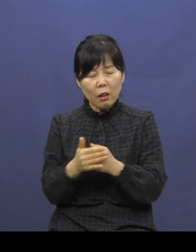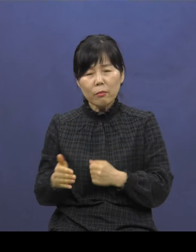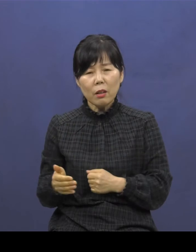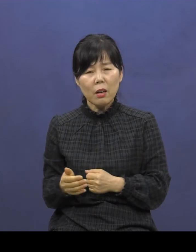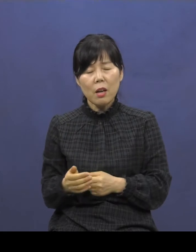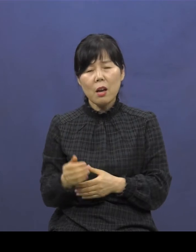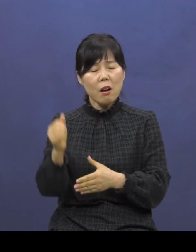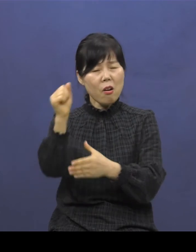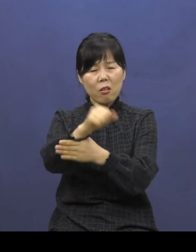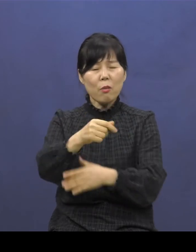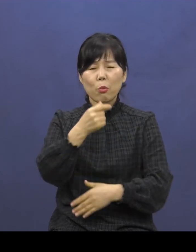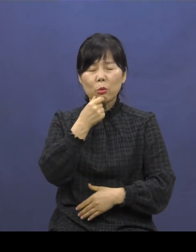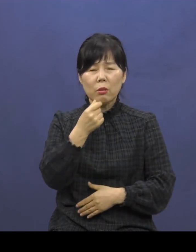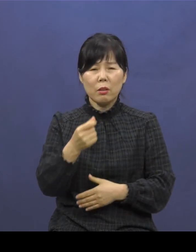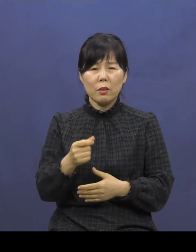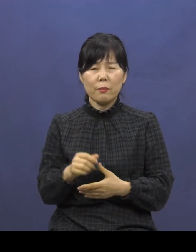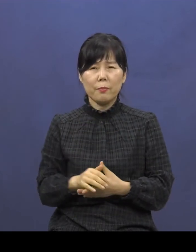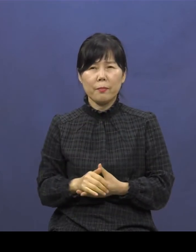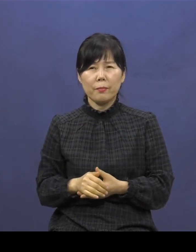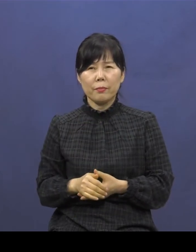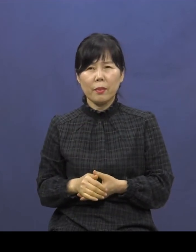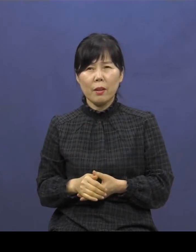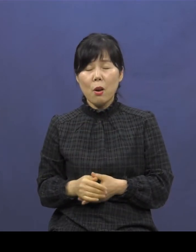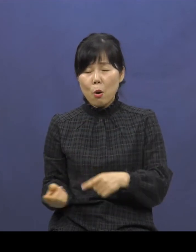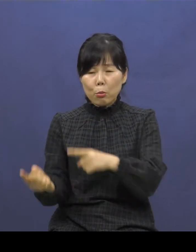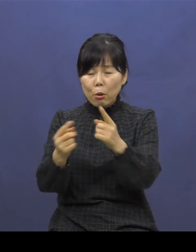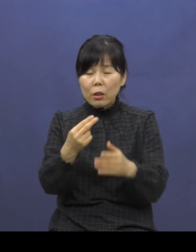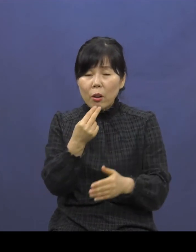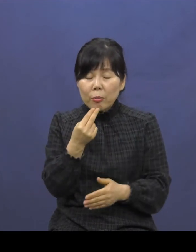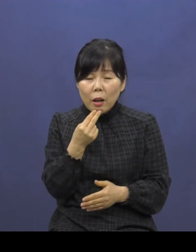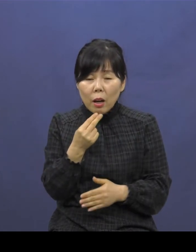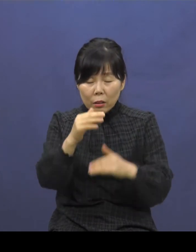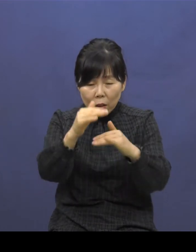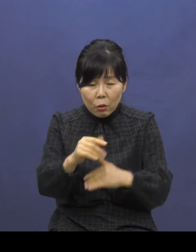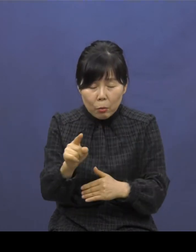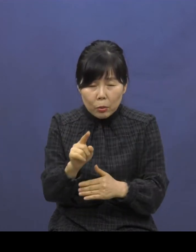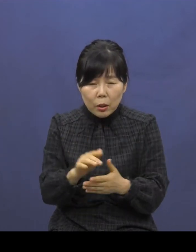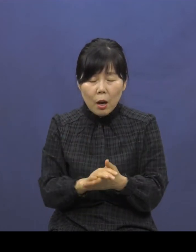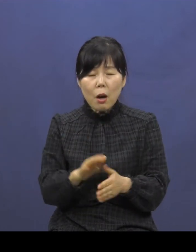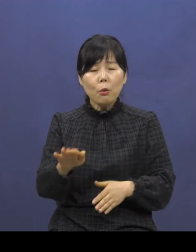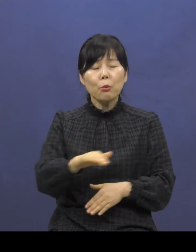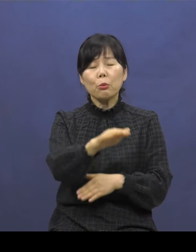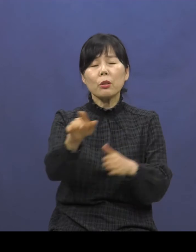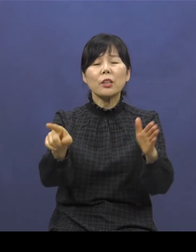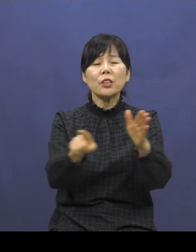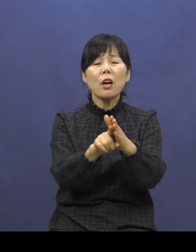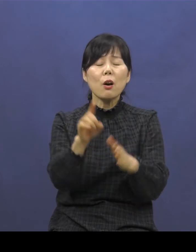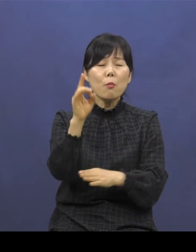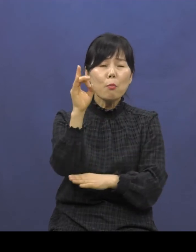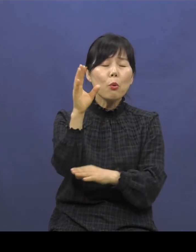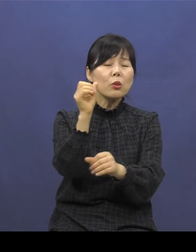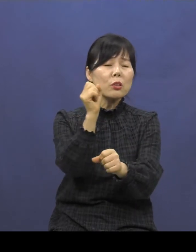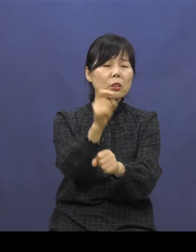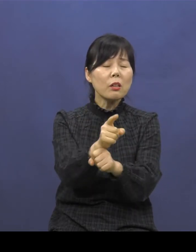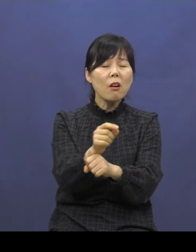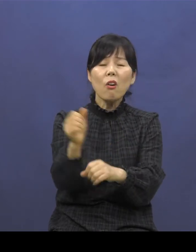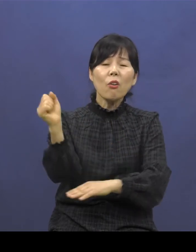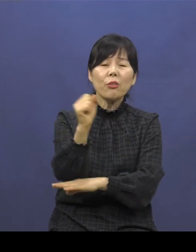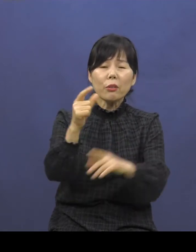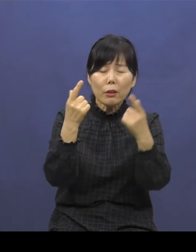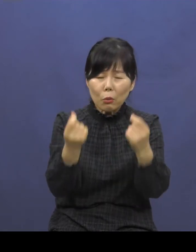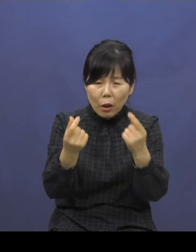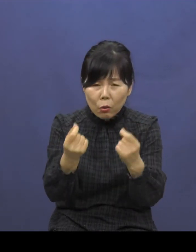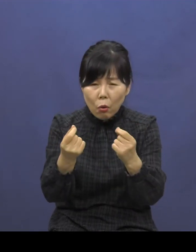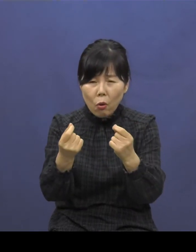용납할 수가 없었습니다. 왜냐하면요, 이 부활이 없다는 이것은요, 우리의 신앙의 본질을 흔드는 것이면서